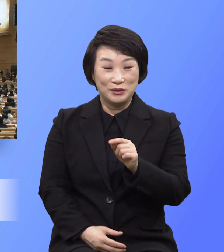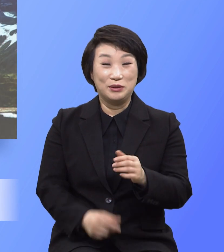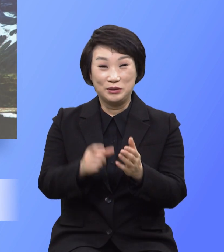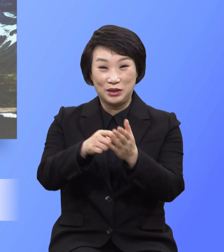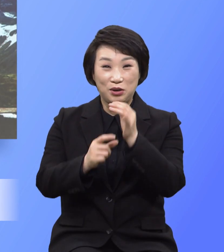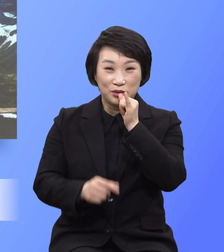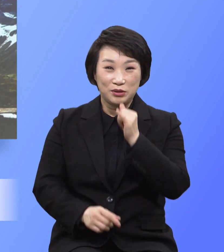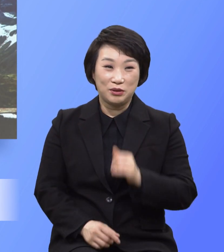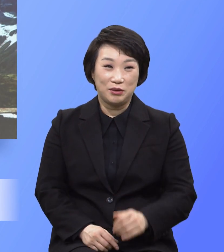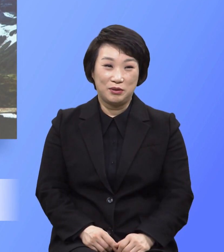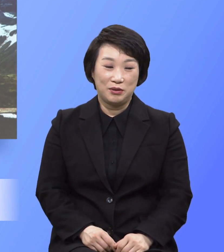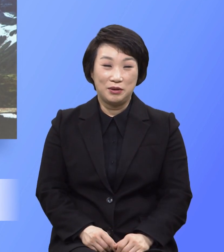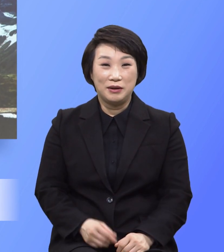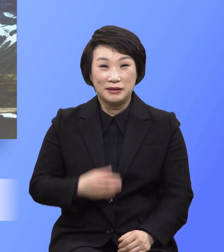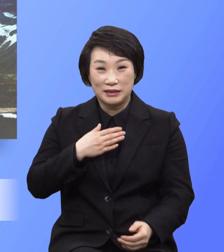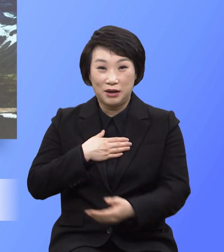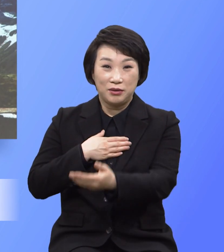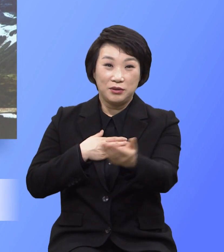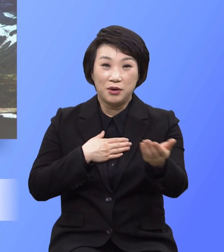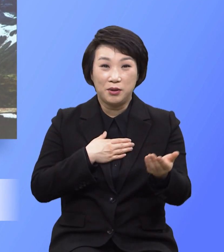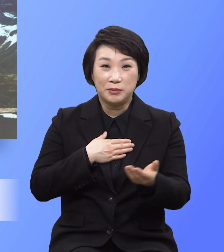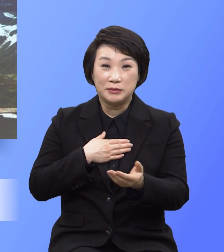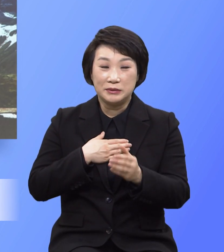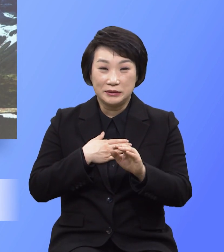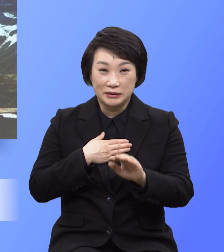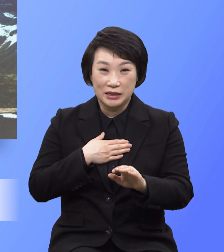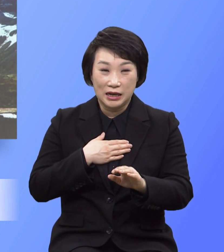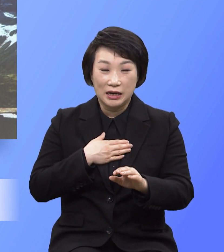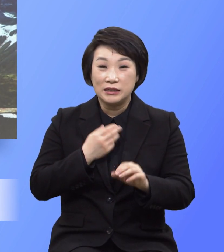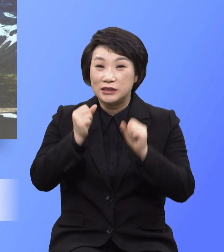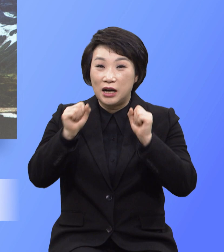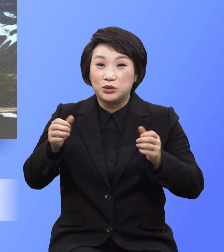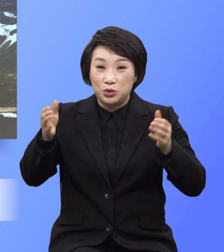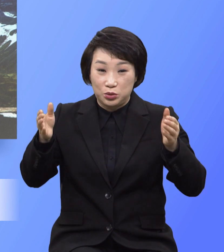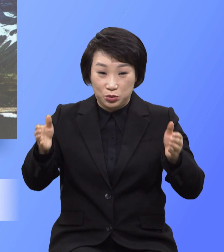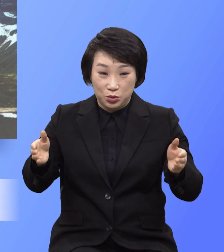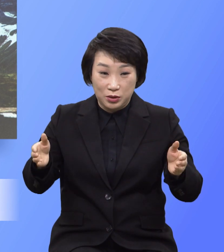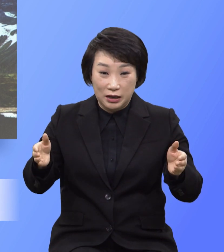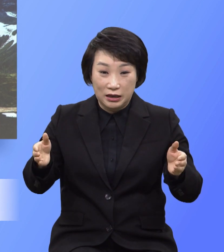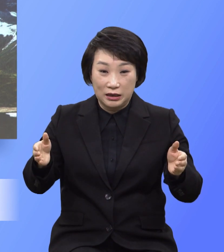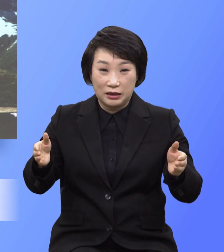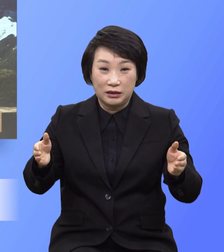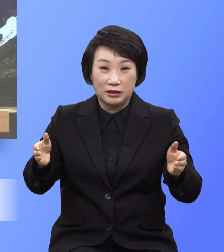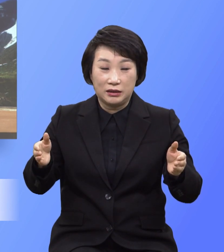그랬어요. 그러니까 나와 여러분들이 이 땅에 살면서